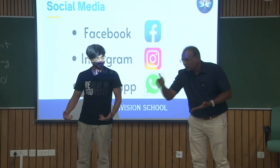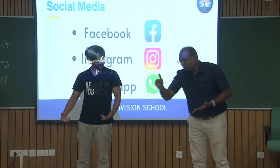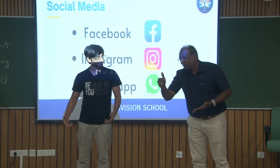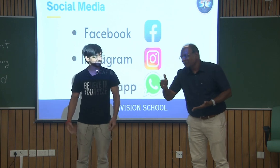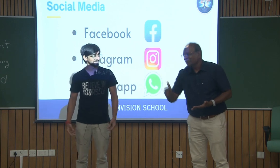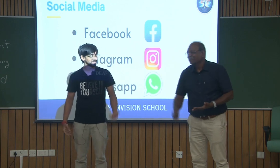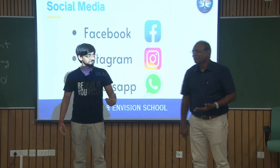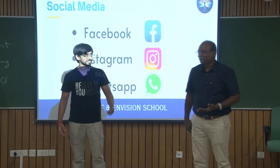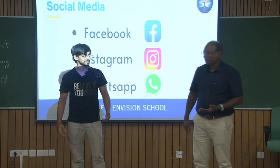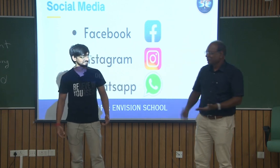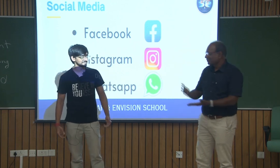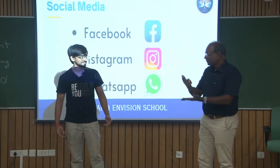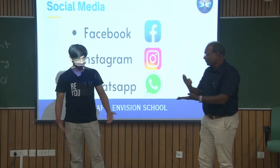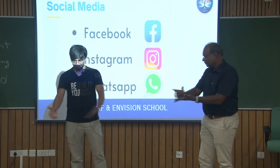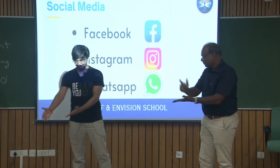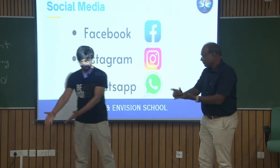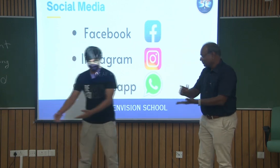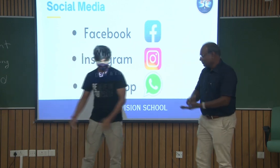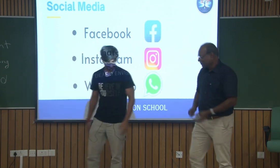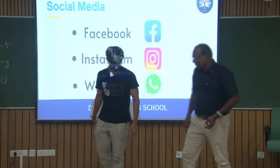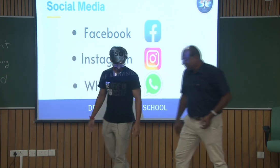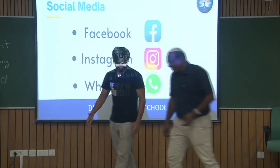सर देखिएगा मेरे फेस एक्सप्रेशंस यहाँ पे आके.